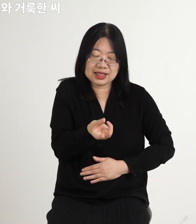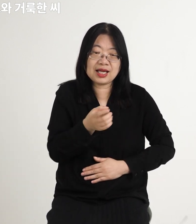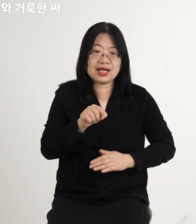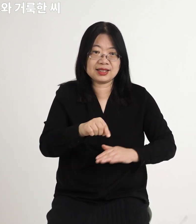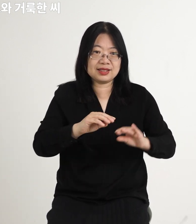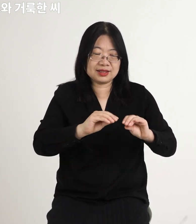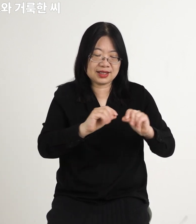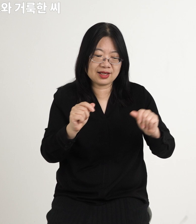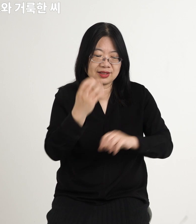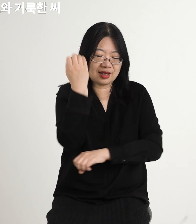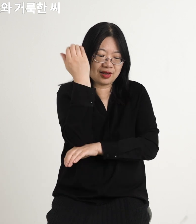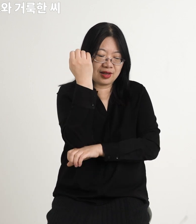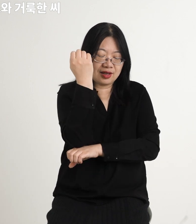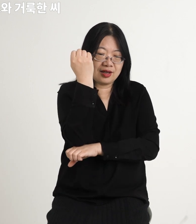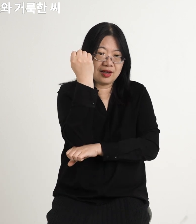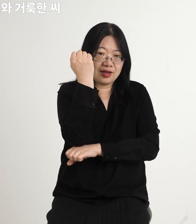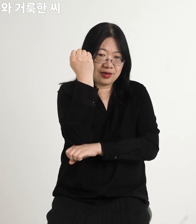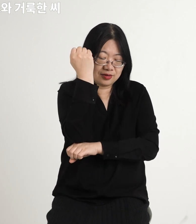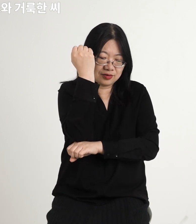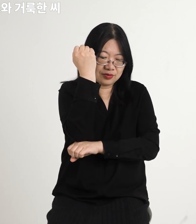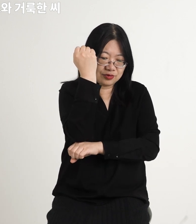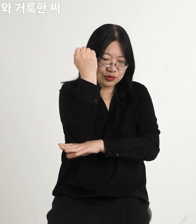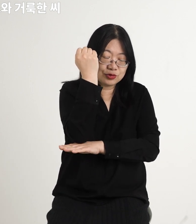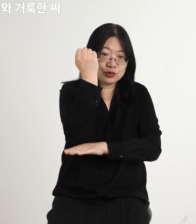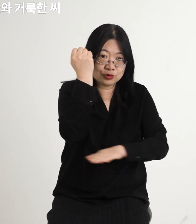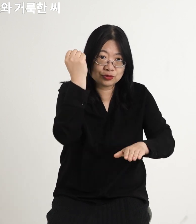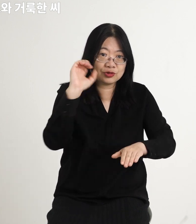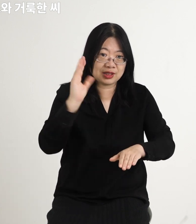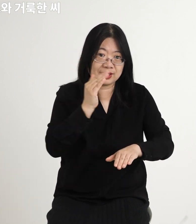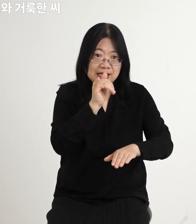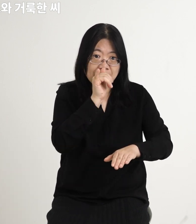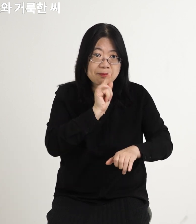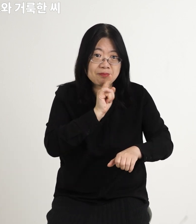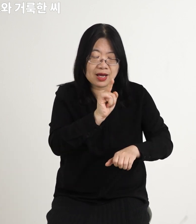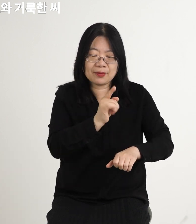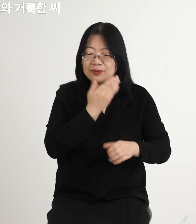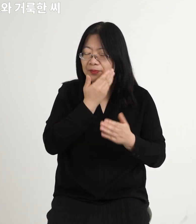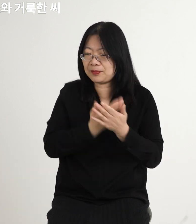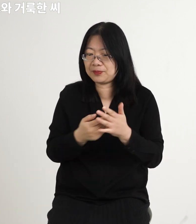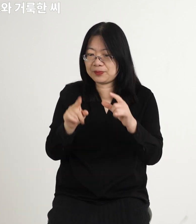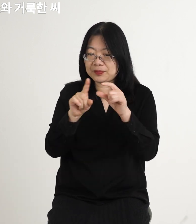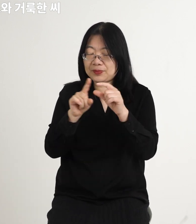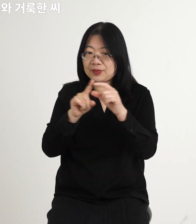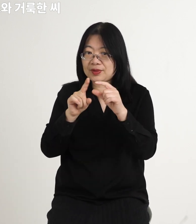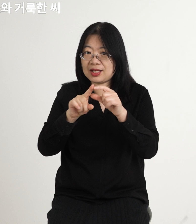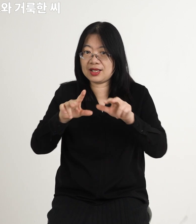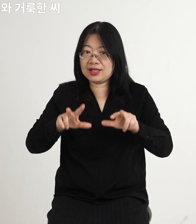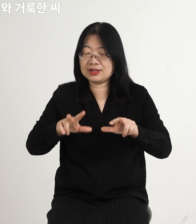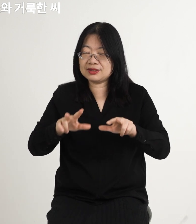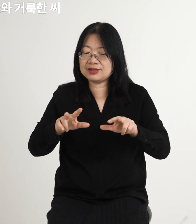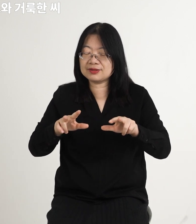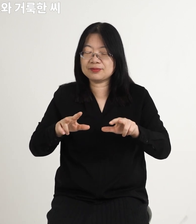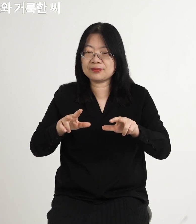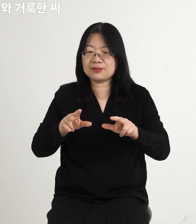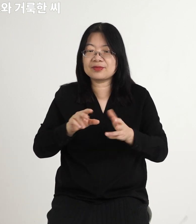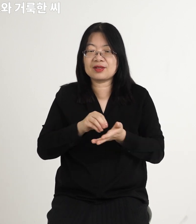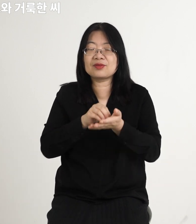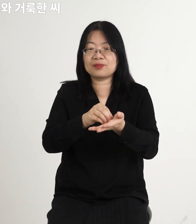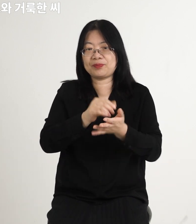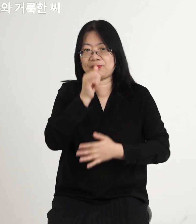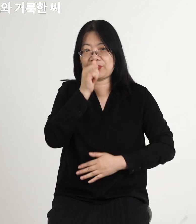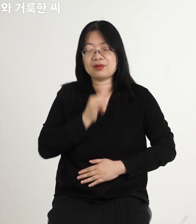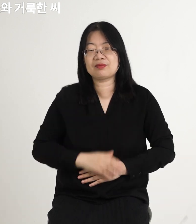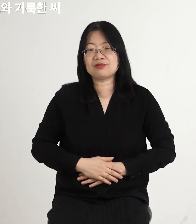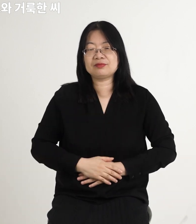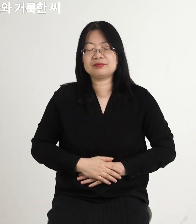땅의 그루터기니라 하시더라. 여기 아주 중요한 주제어가 드디어 이제 고개를 디밀고 있습니다.